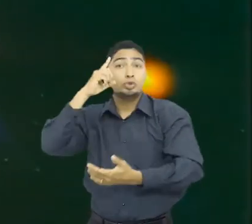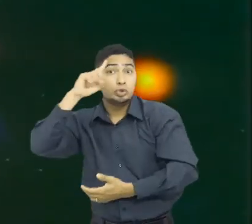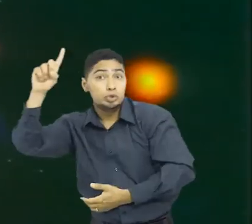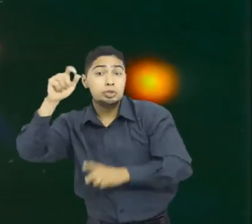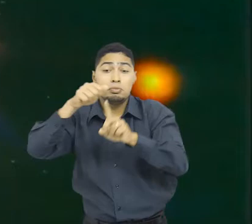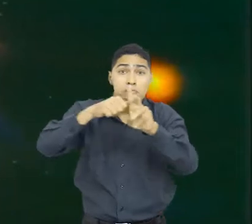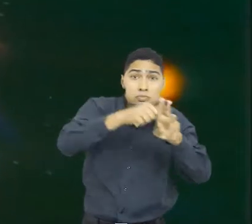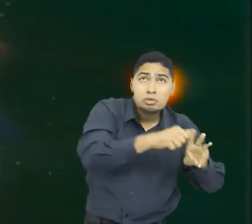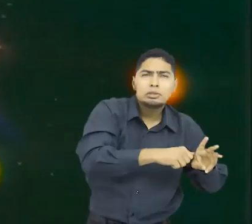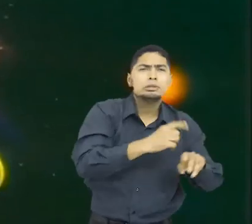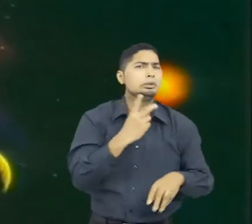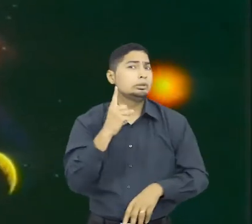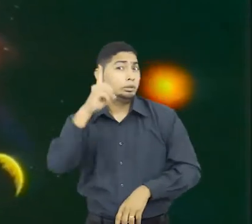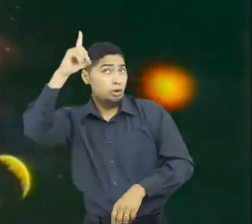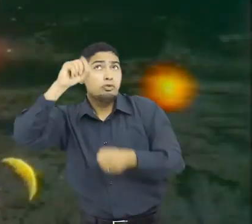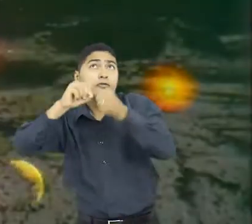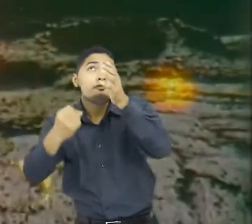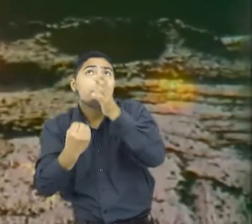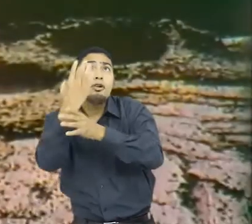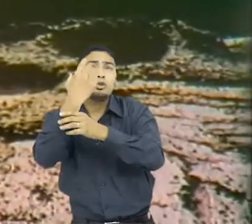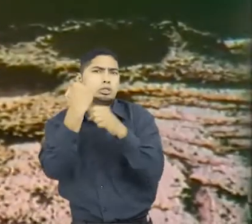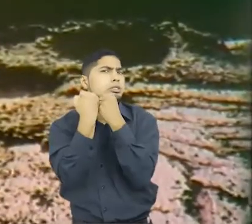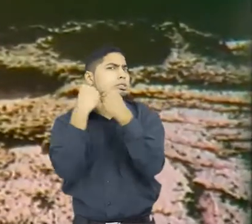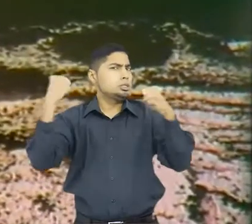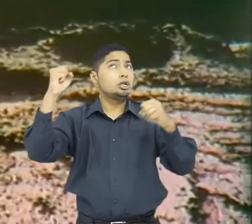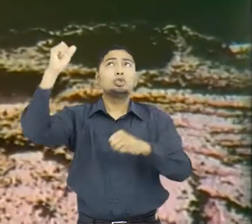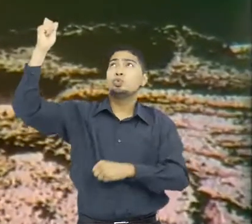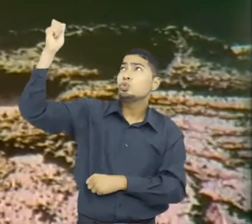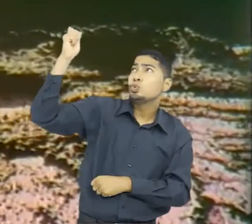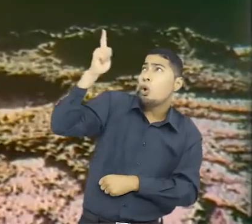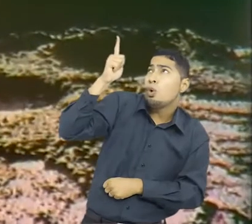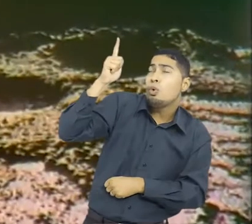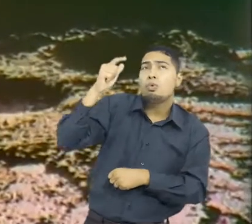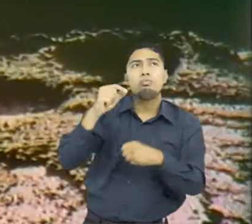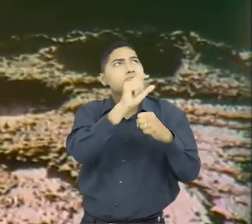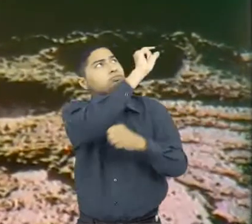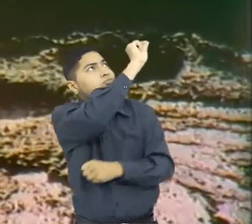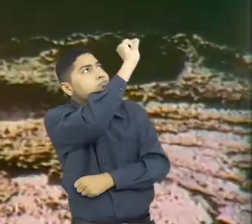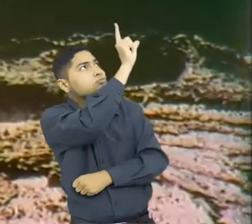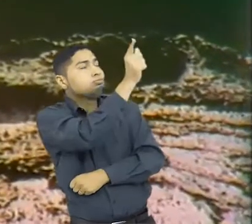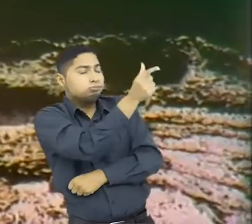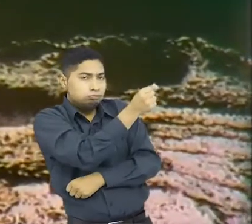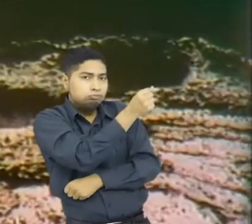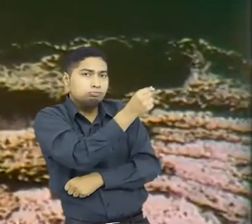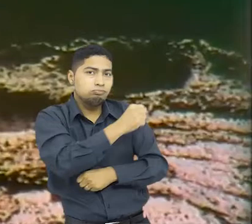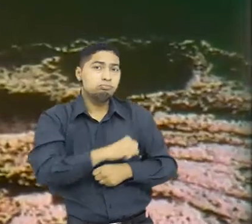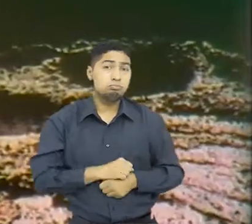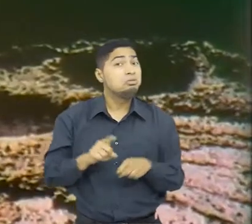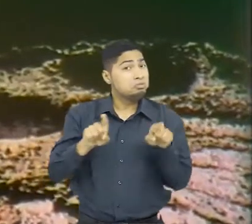meses. Deus criou duas grandes luzes, o sol para o dia e a lua para a noite. Ele